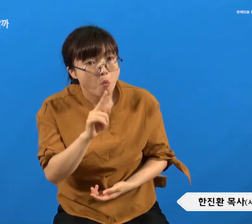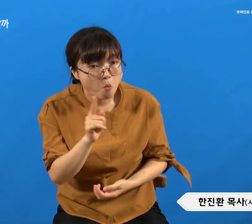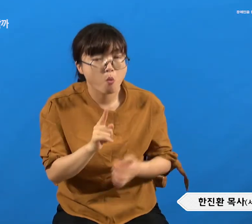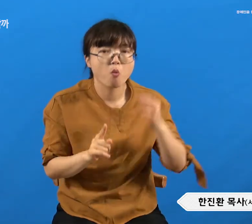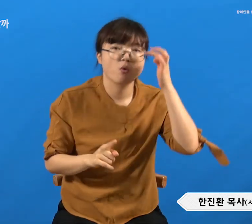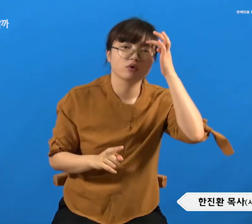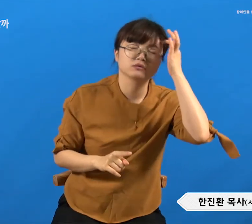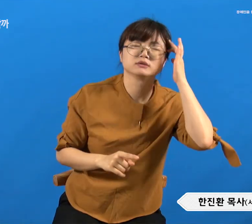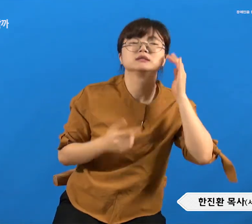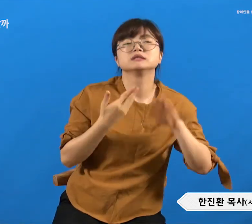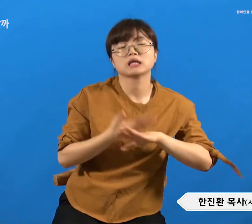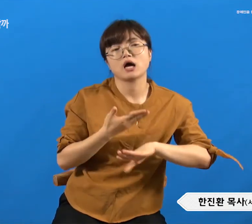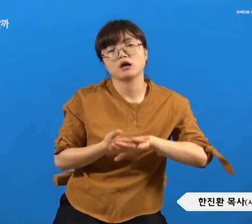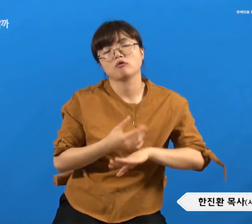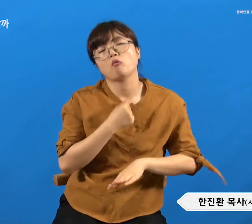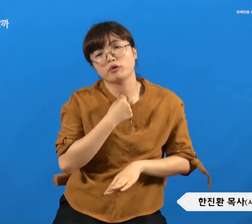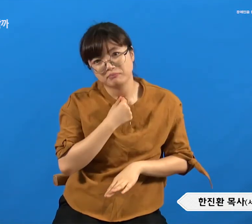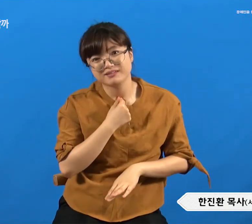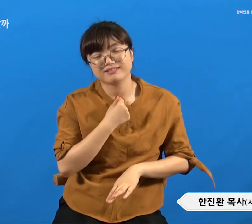사실은 따로 있습니다.